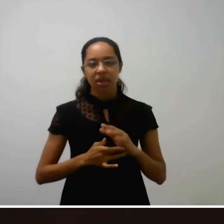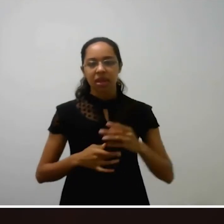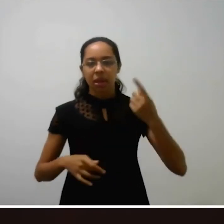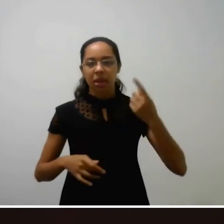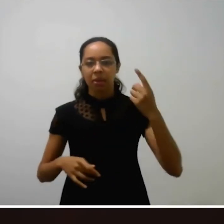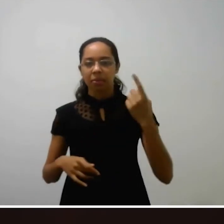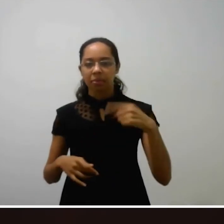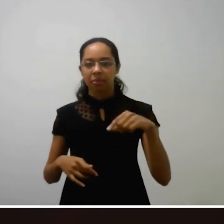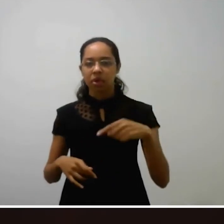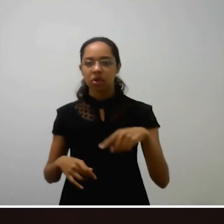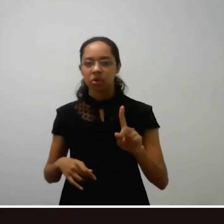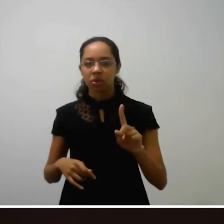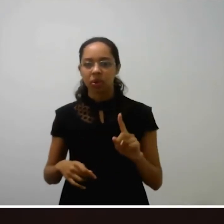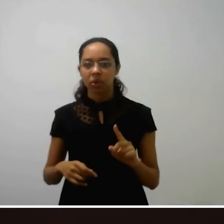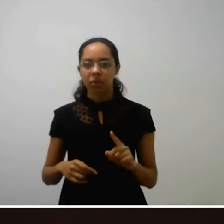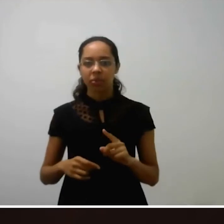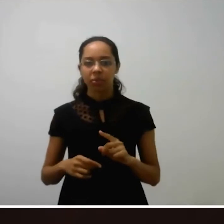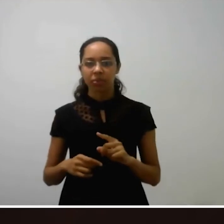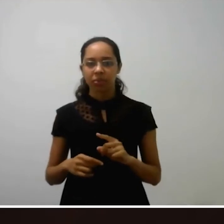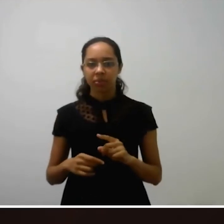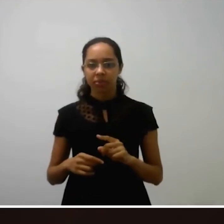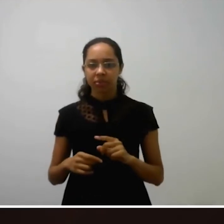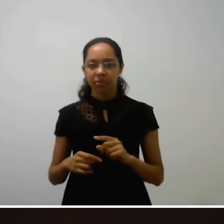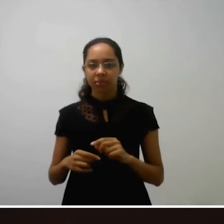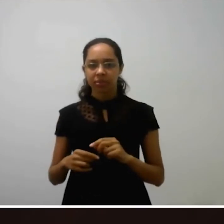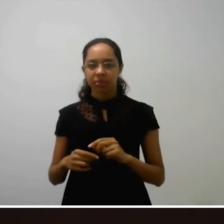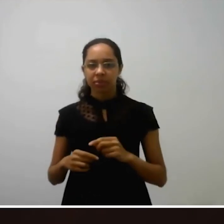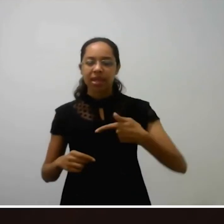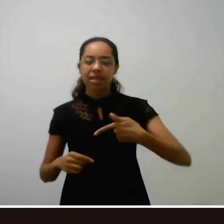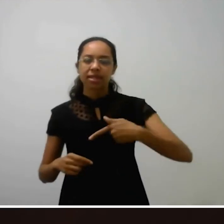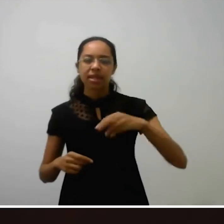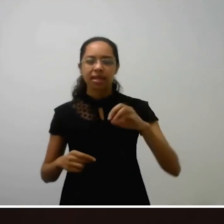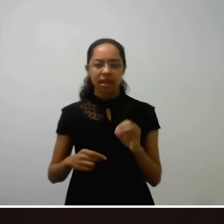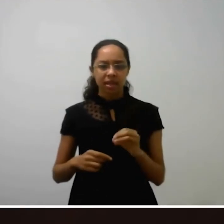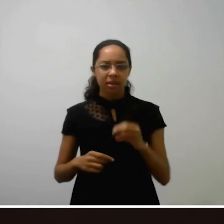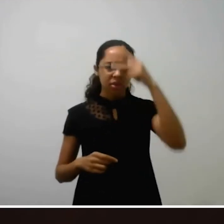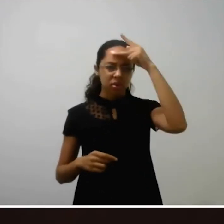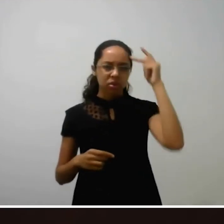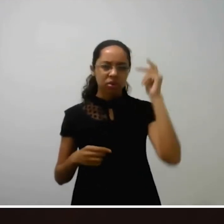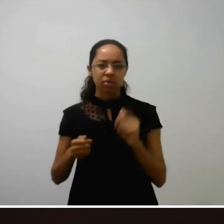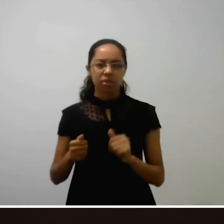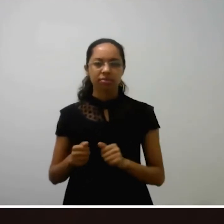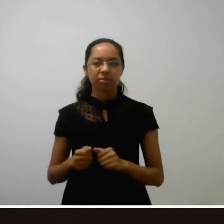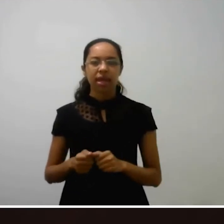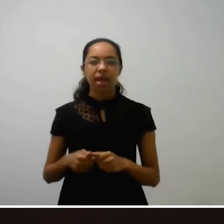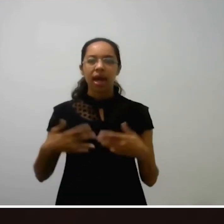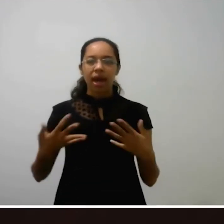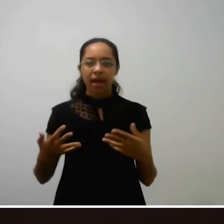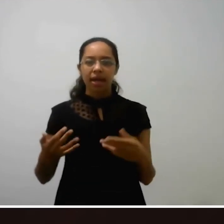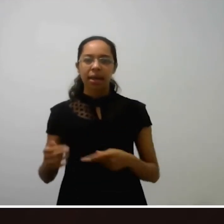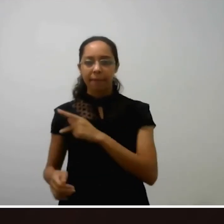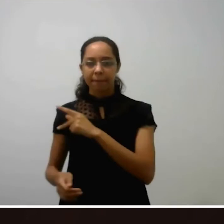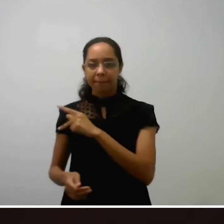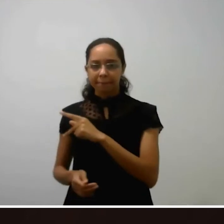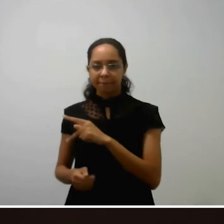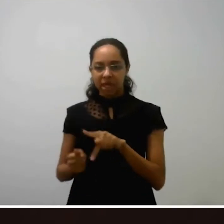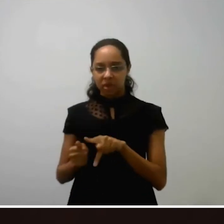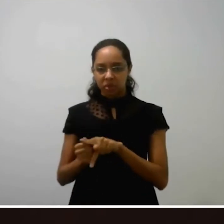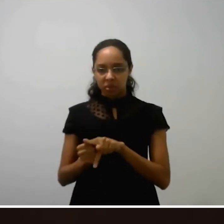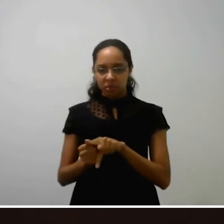seus discípulos de 2 em 2 para todos os vilarejos daquelas vizinhanças para pregarem